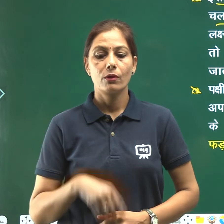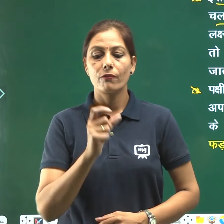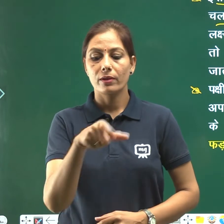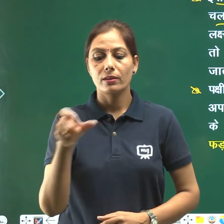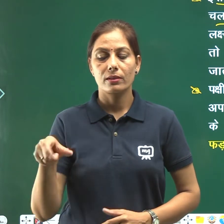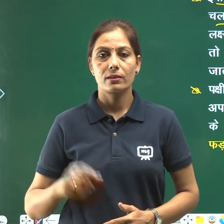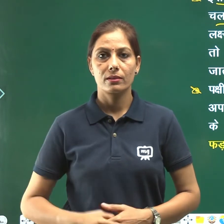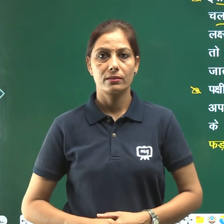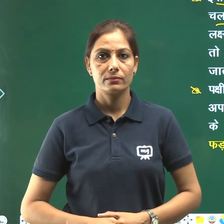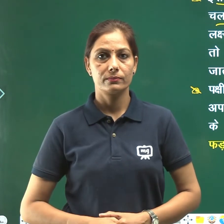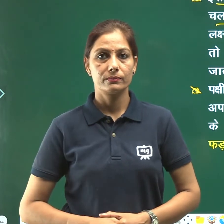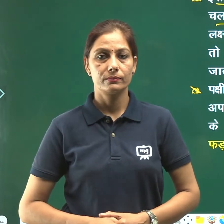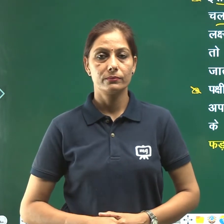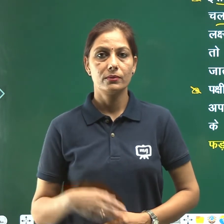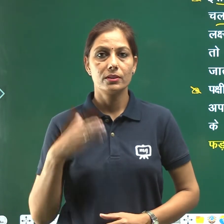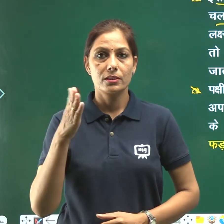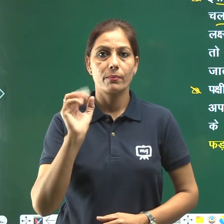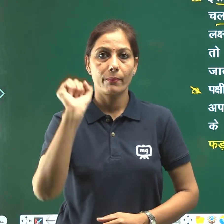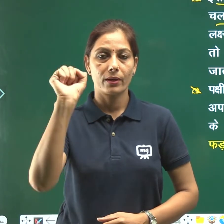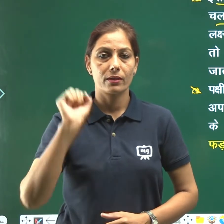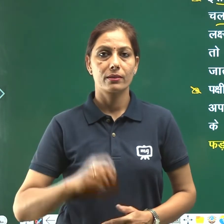व्यक्ति जब अपने